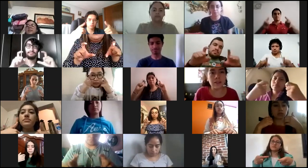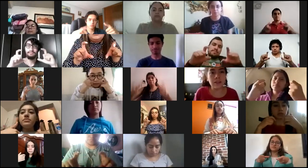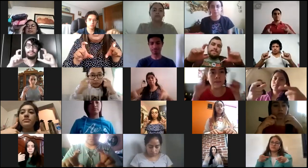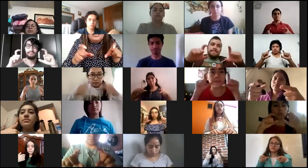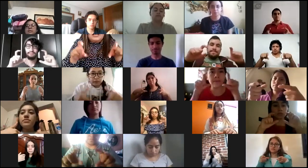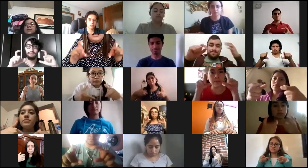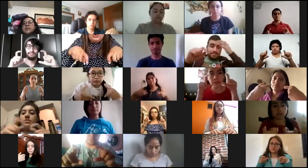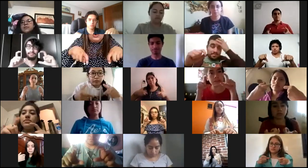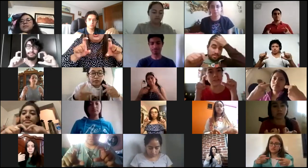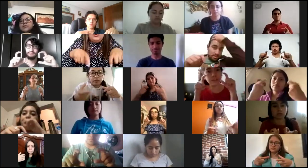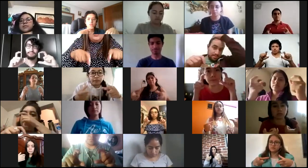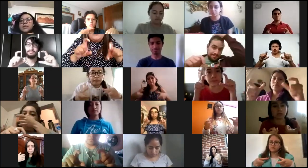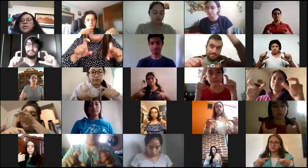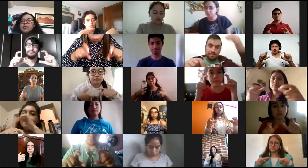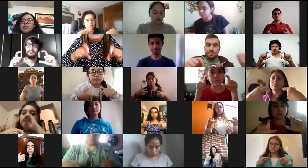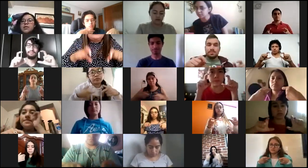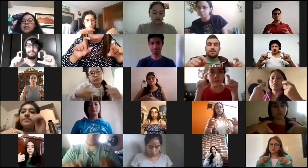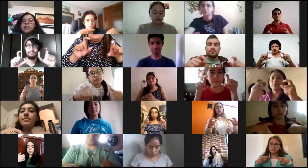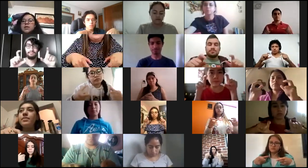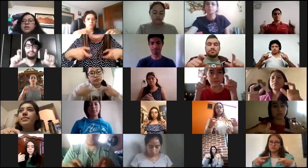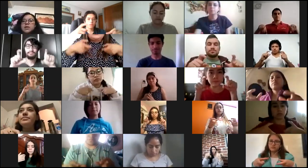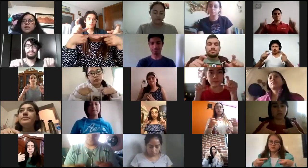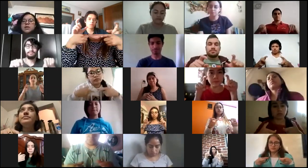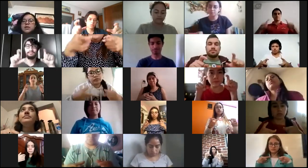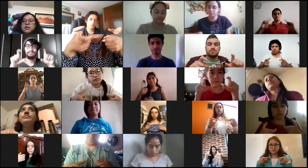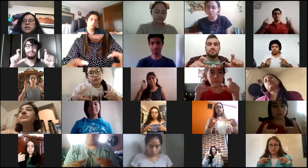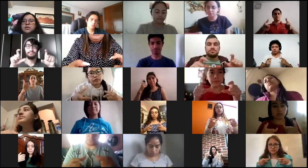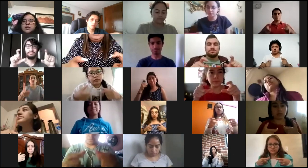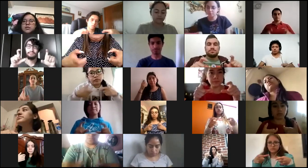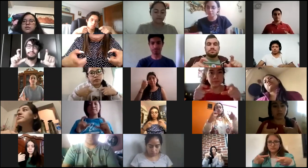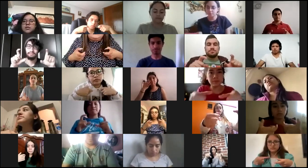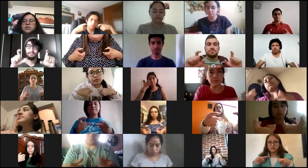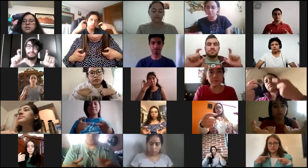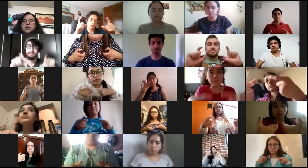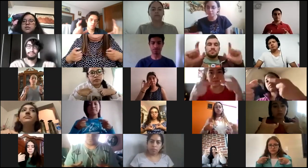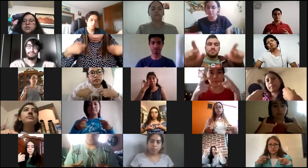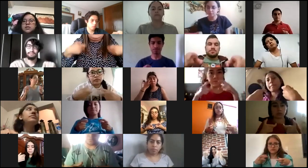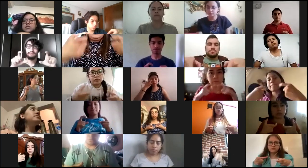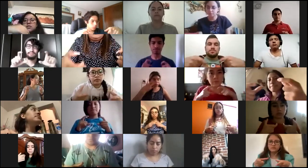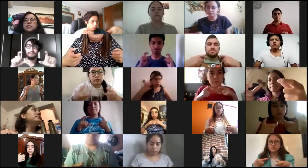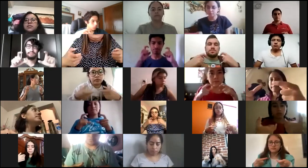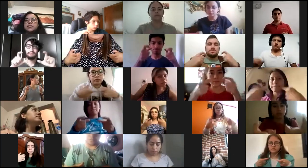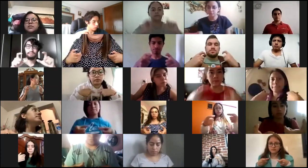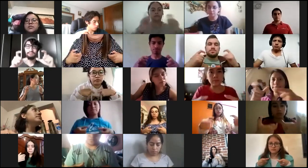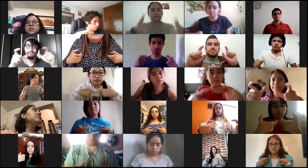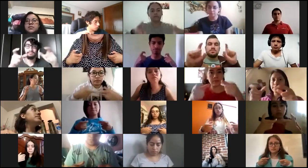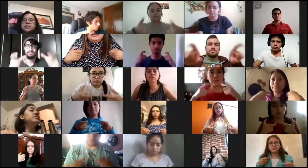la Q, pero esta vez el movimiento es hacia enfrente y jalas hacia ti. X.